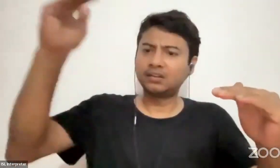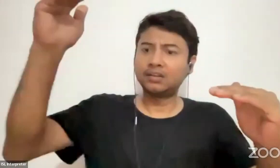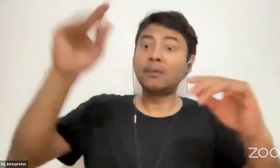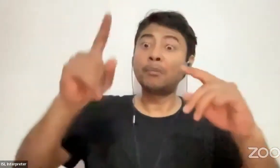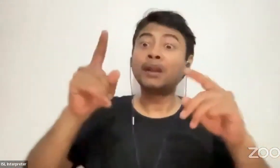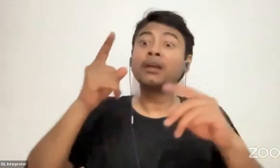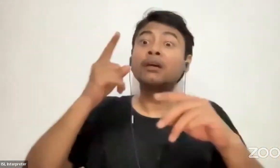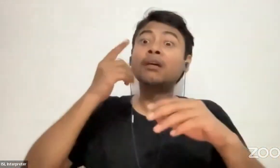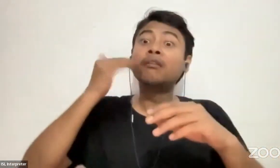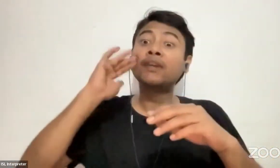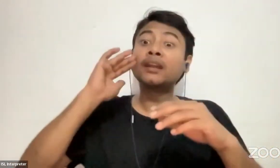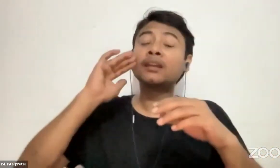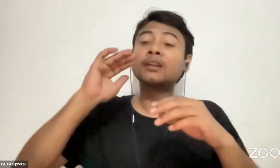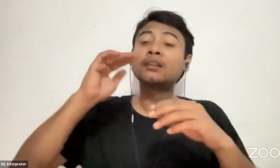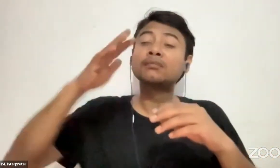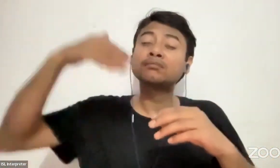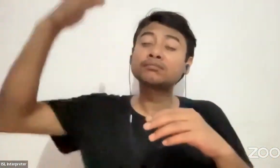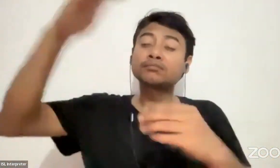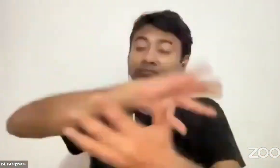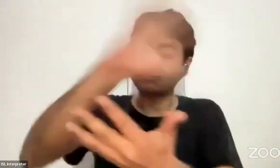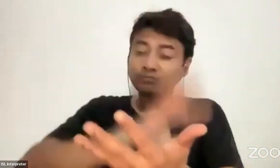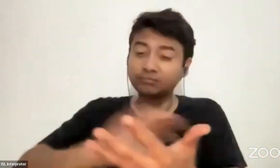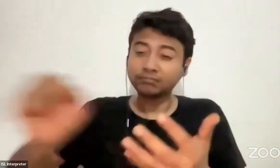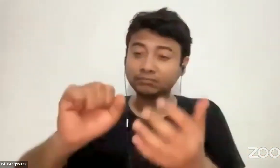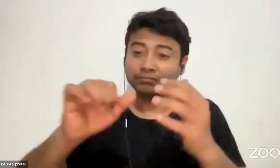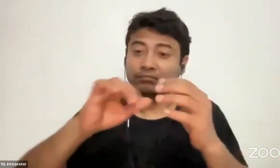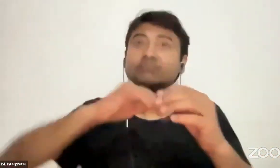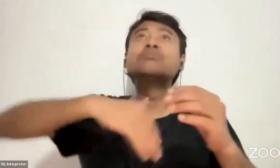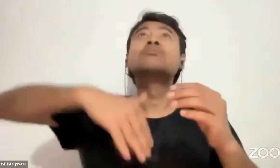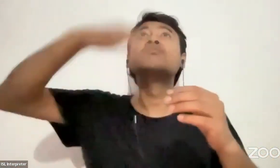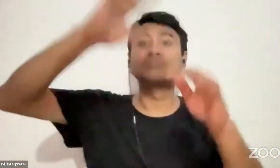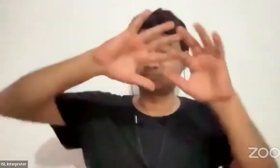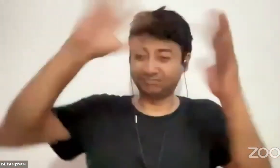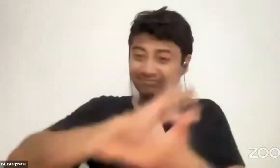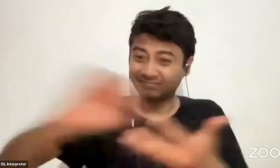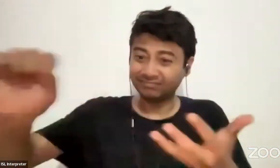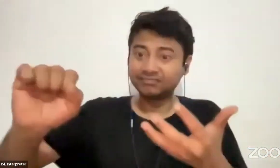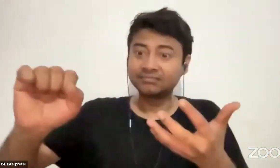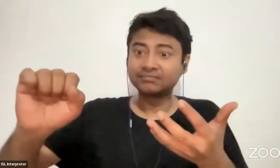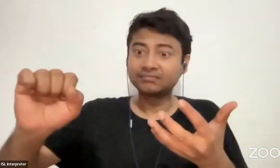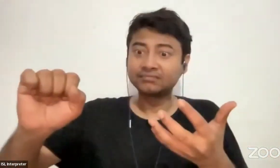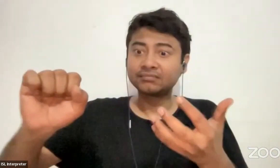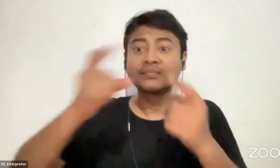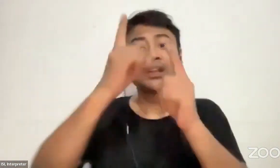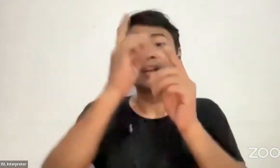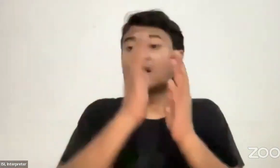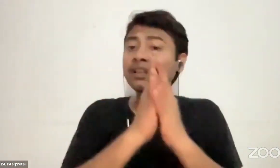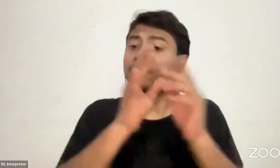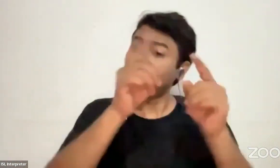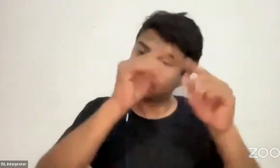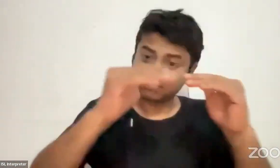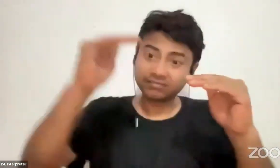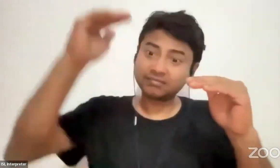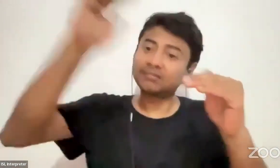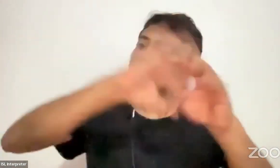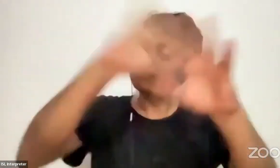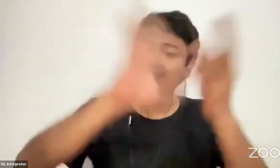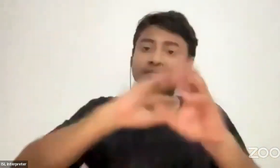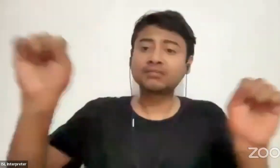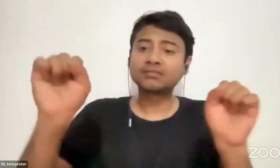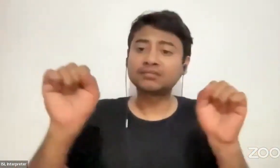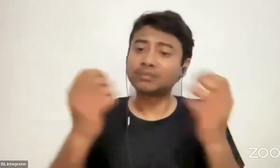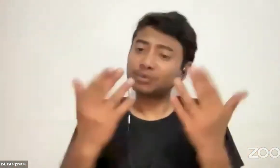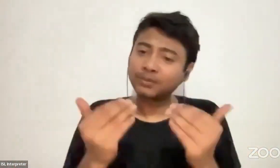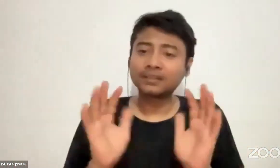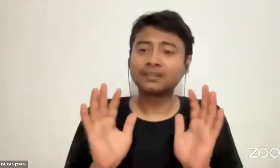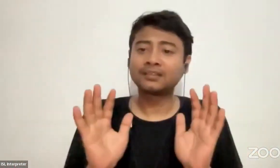जाएगा। वो जन्म मृत्यु का जो चक्र है वो कभी भी छूटने वाला नहीं है देवताओं की पूजा करने से। ऐसा भगवान कह रहे हैं, मैं नहीं कह रहा